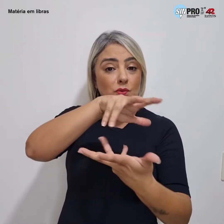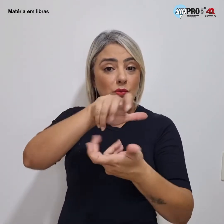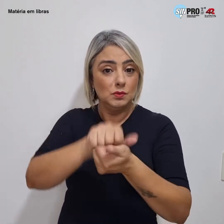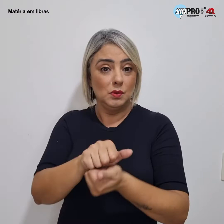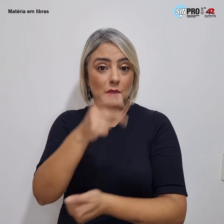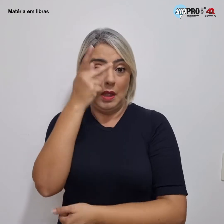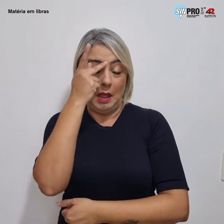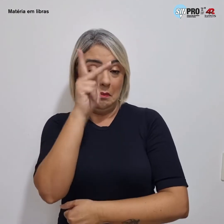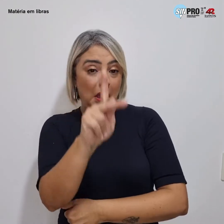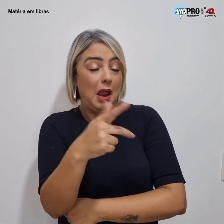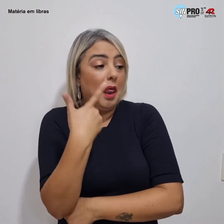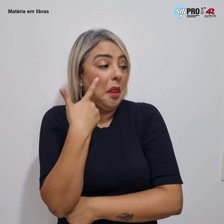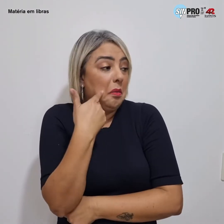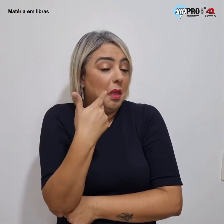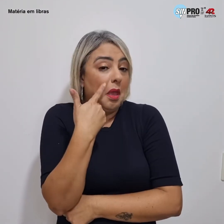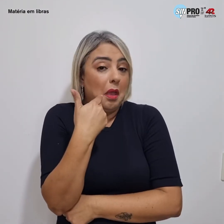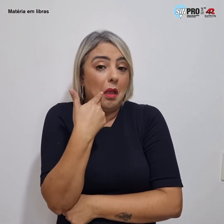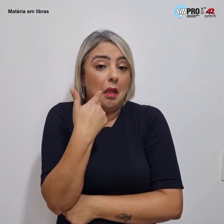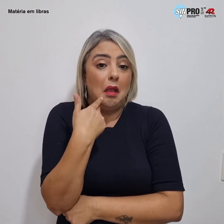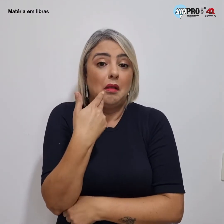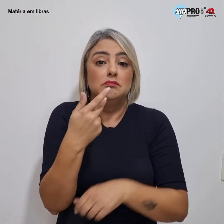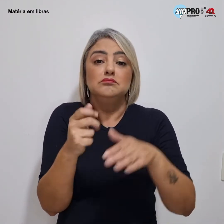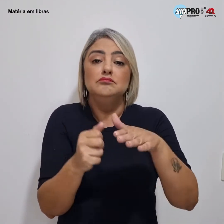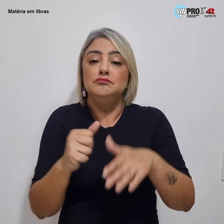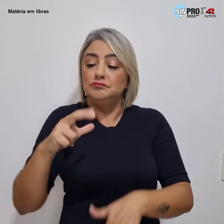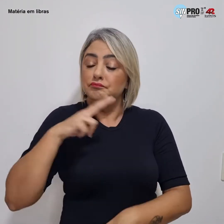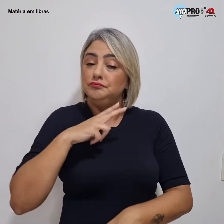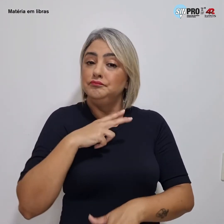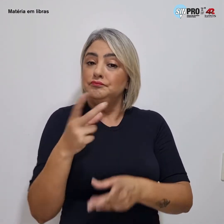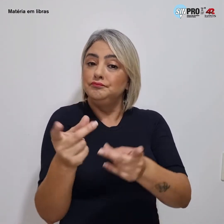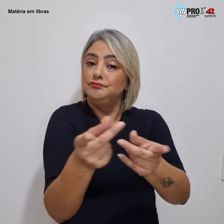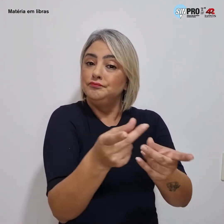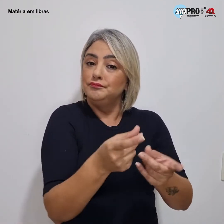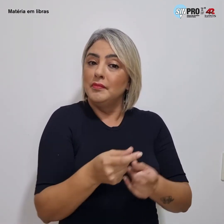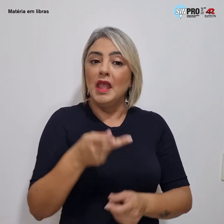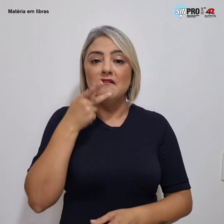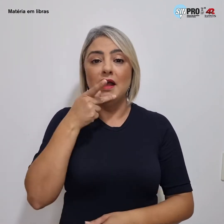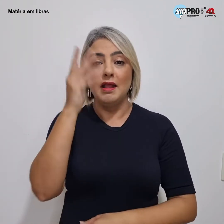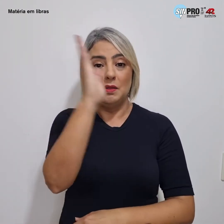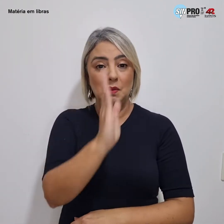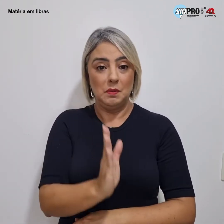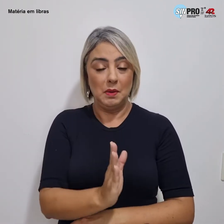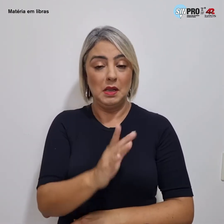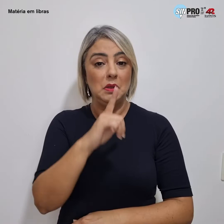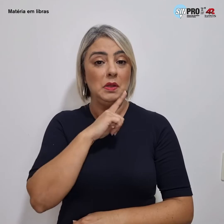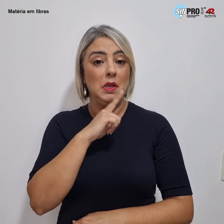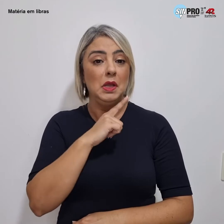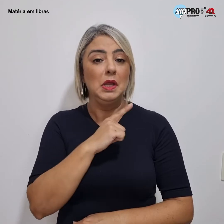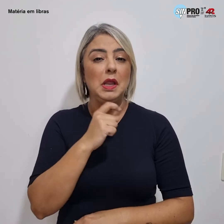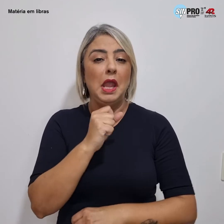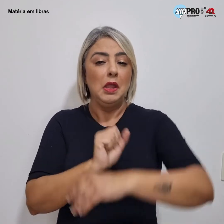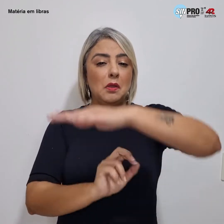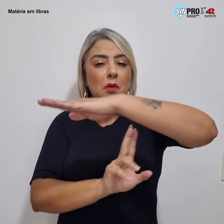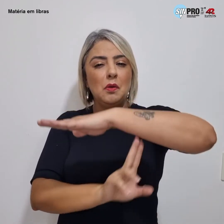mundo, para naturalizar a sua privatização. Dizer que o Brasil tem